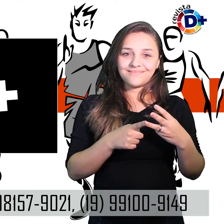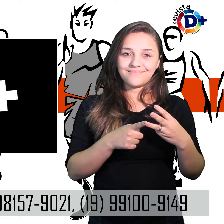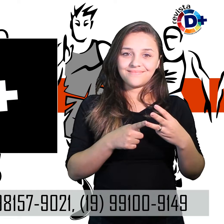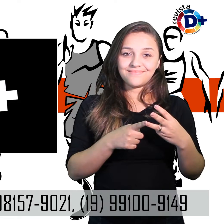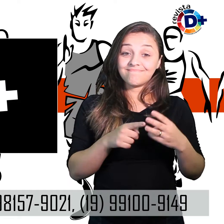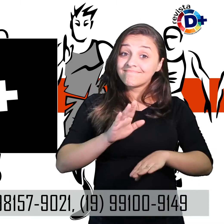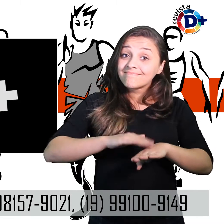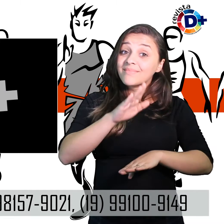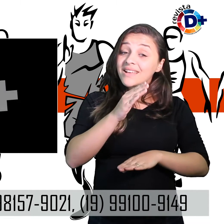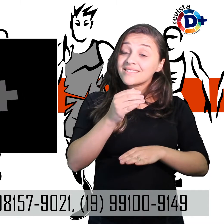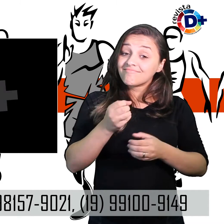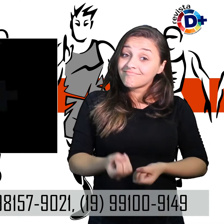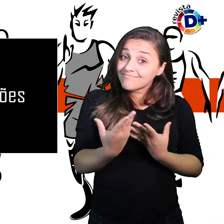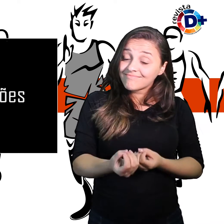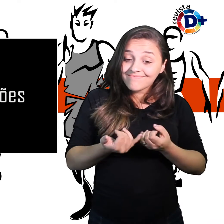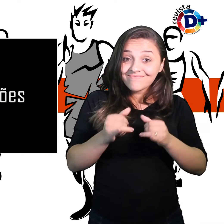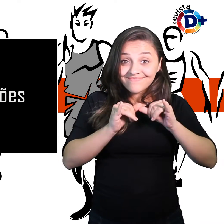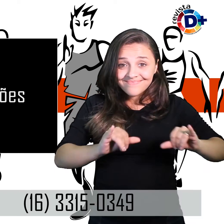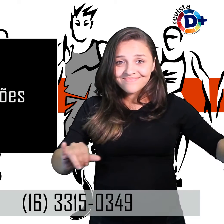Mais informações pelo telefone